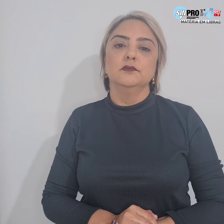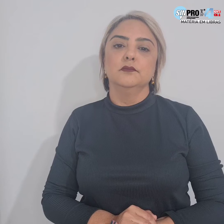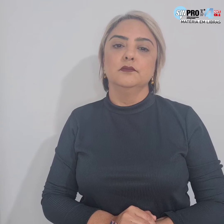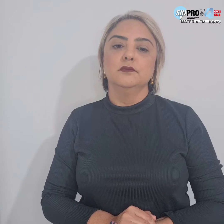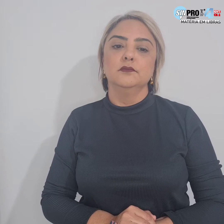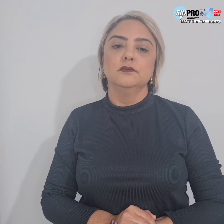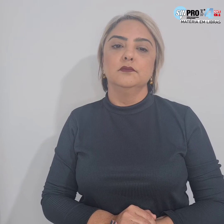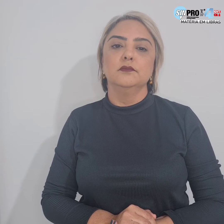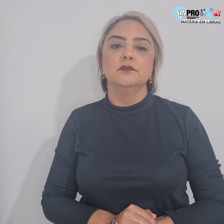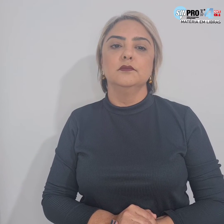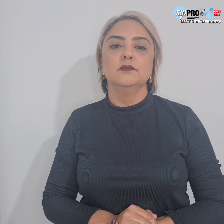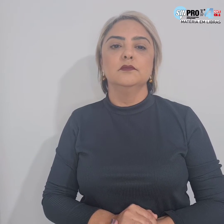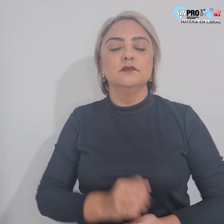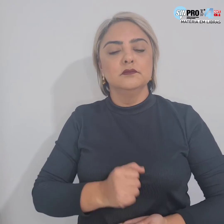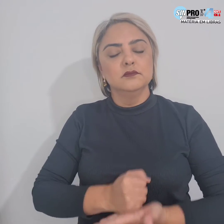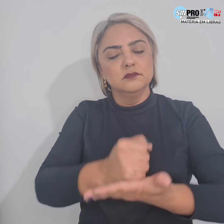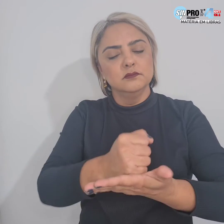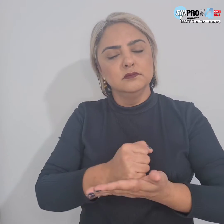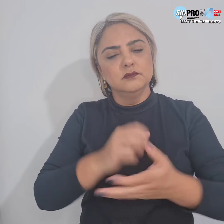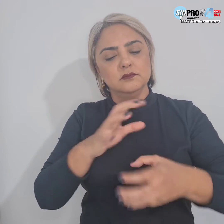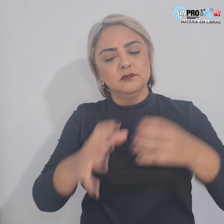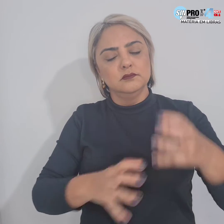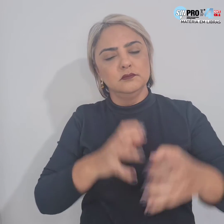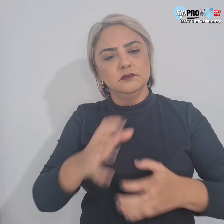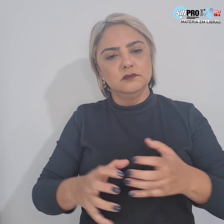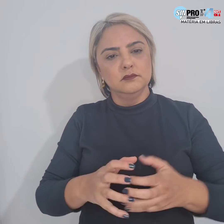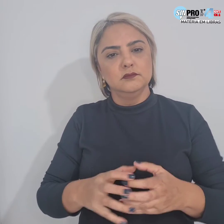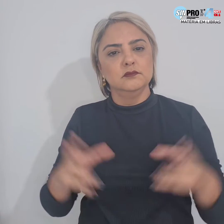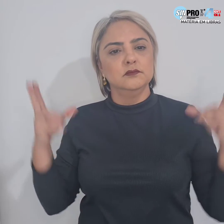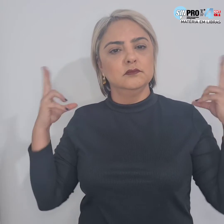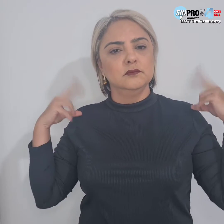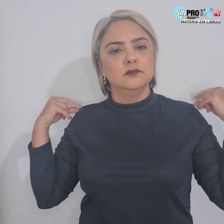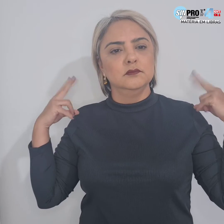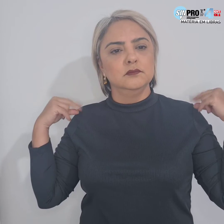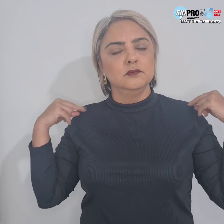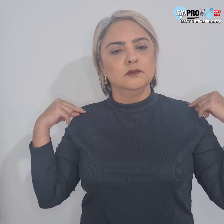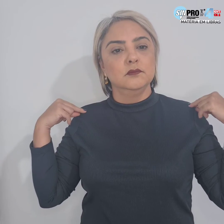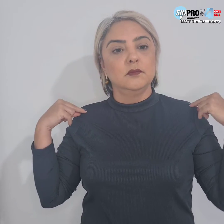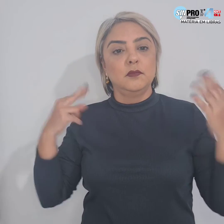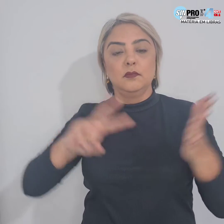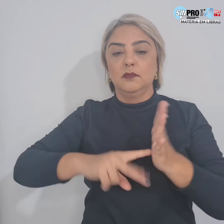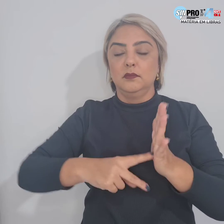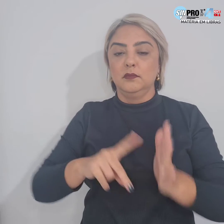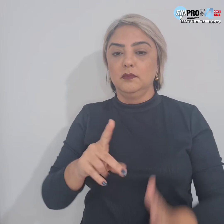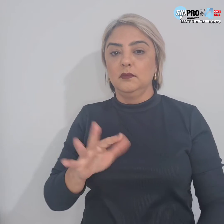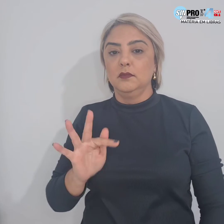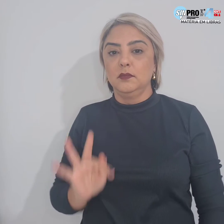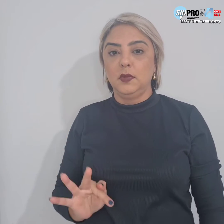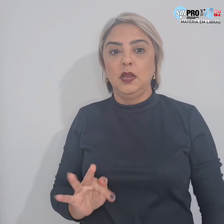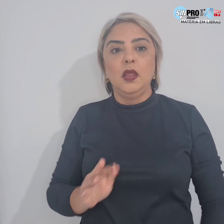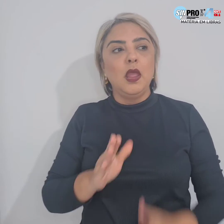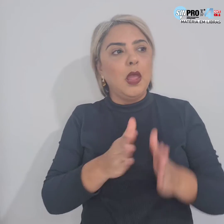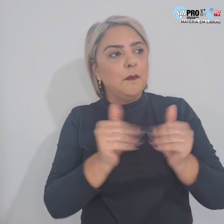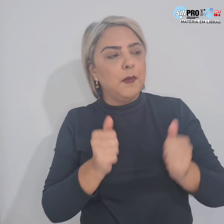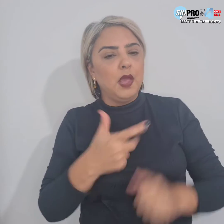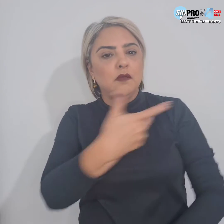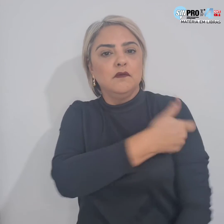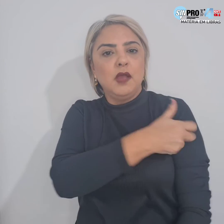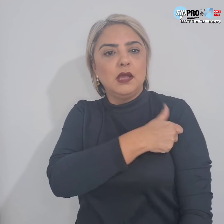Solidário à greve dos rodoviários, SimproDF exige vacina para todos.